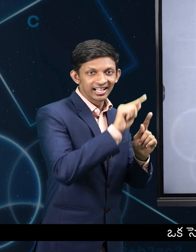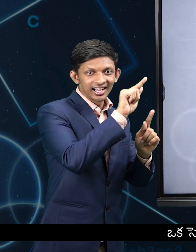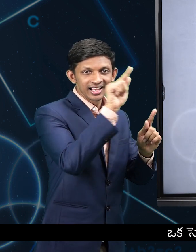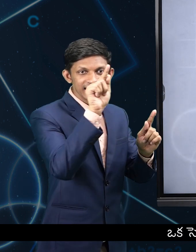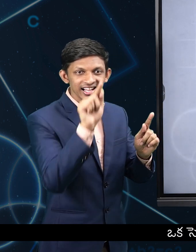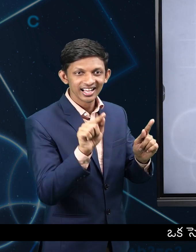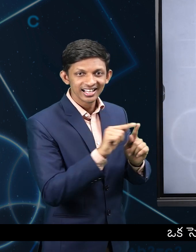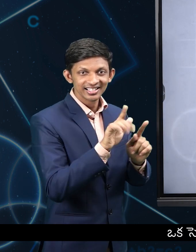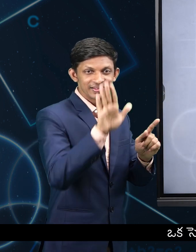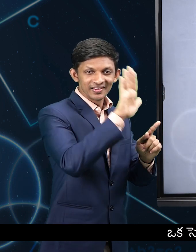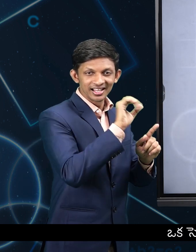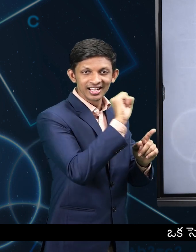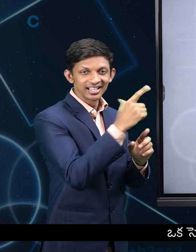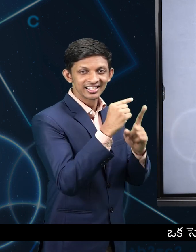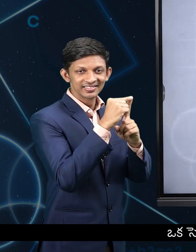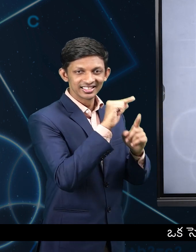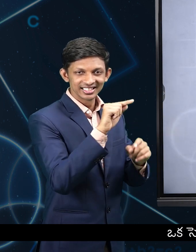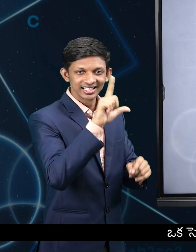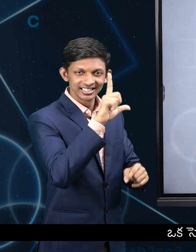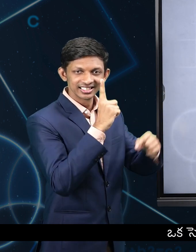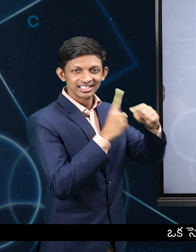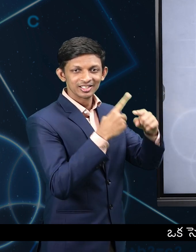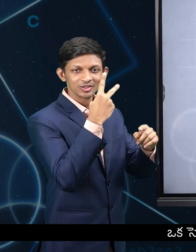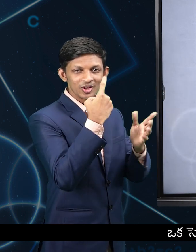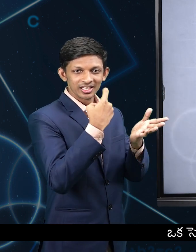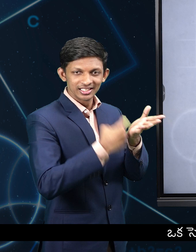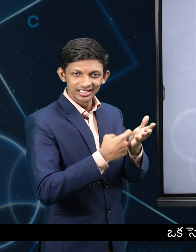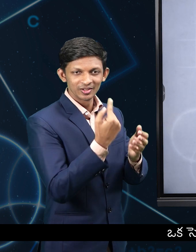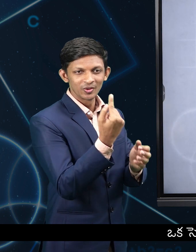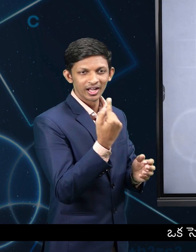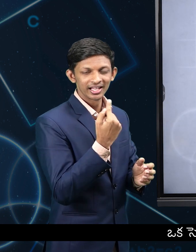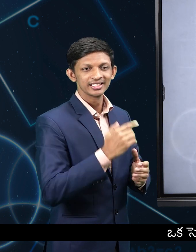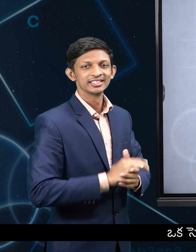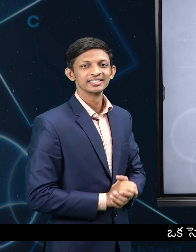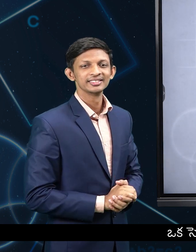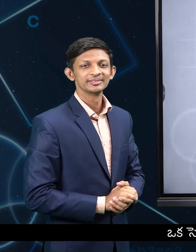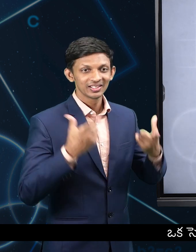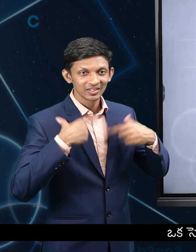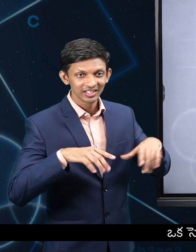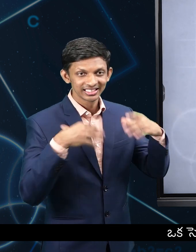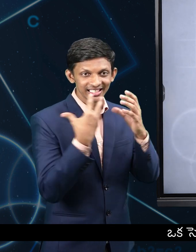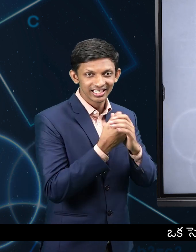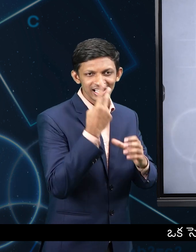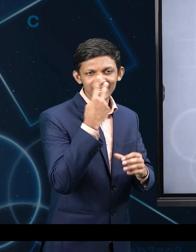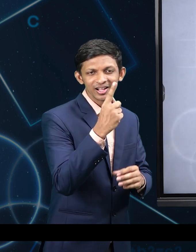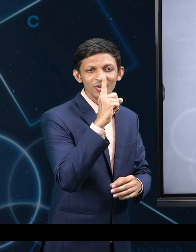ఒక సెక్టార్ చుట్టుకొలత P ఈజ్ ఈక్వల్ టు L ప్లస్ 2r యూనిట్లు.